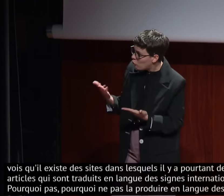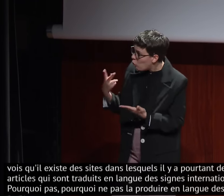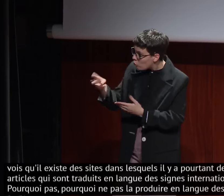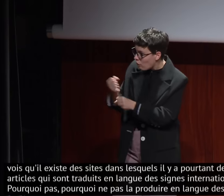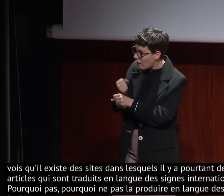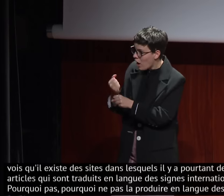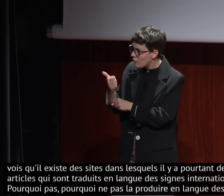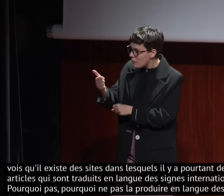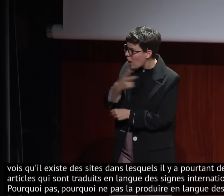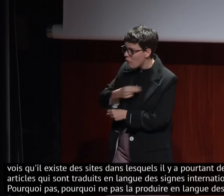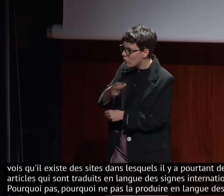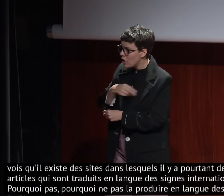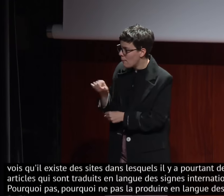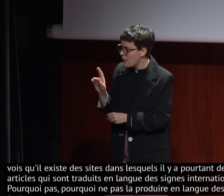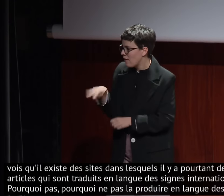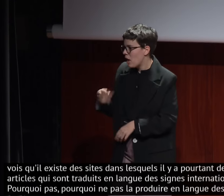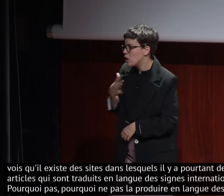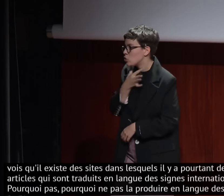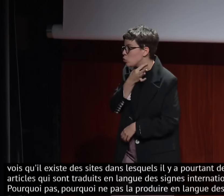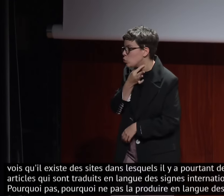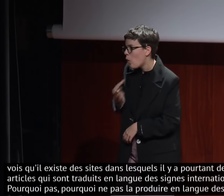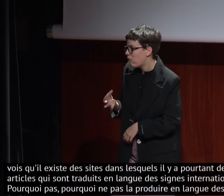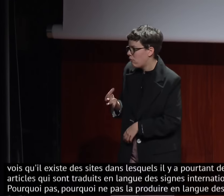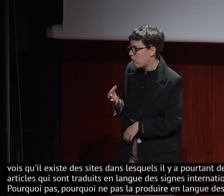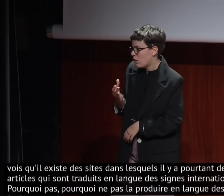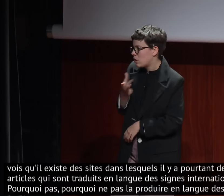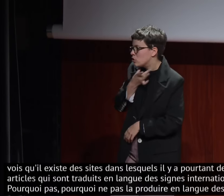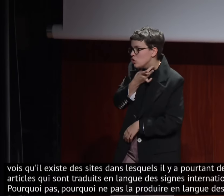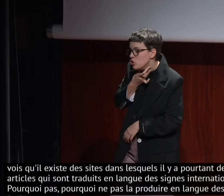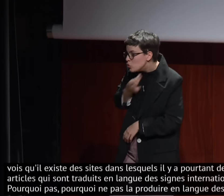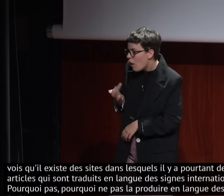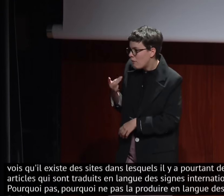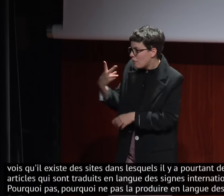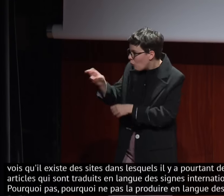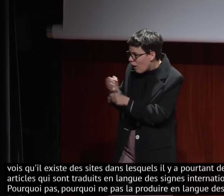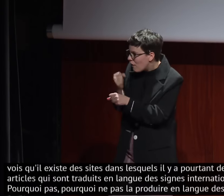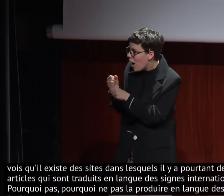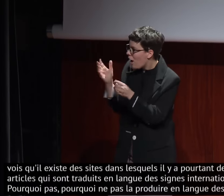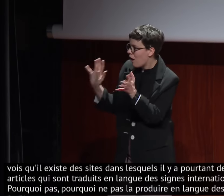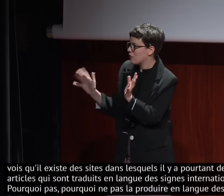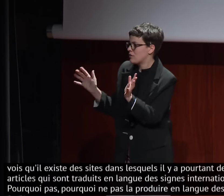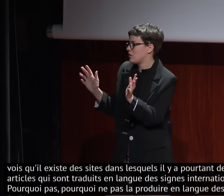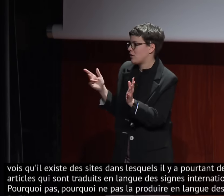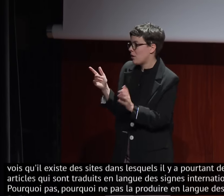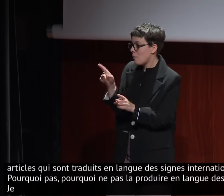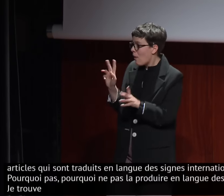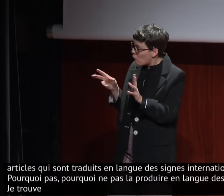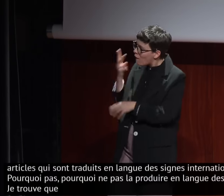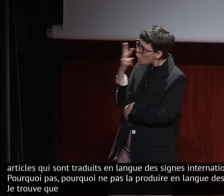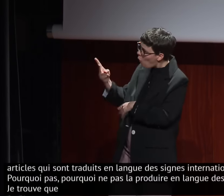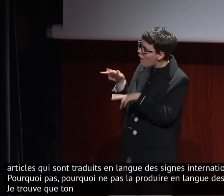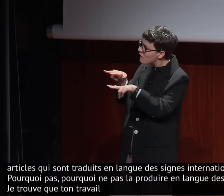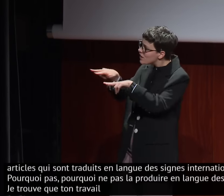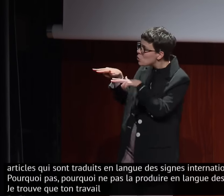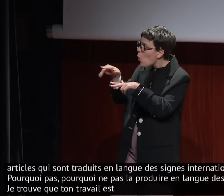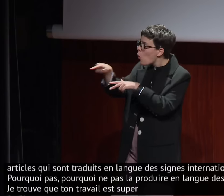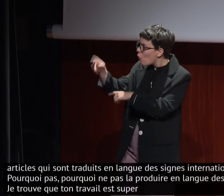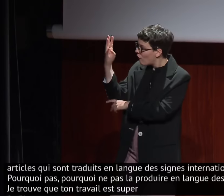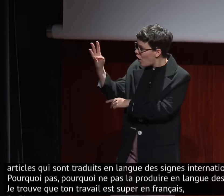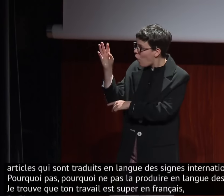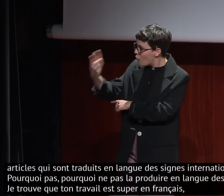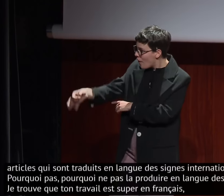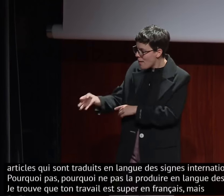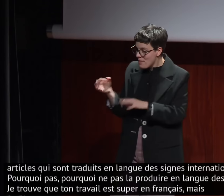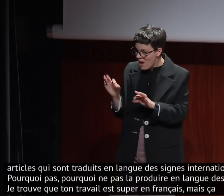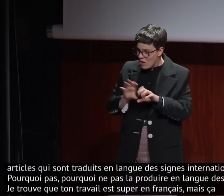Mais c'est vrai que franchement, je trouve que ton travail est super en français, mais ça serait trop bien qu'il